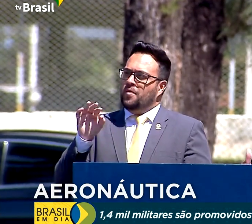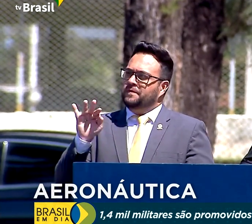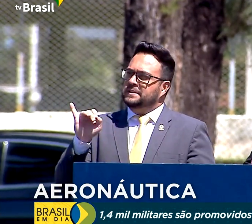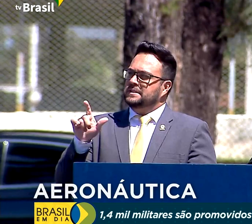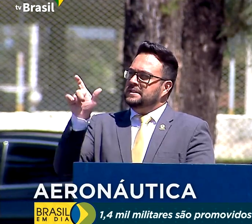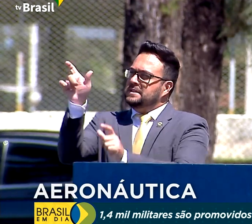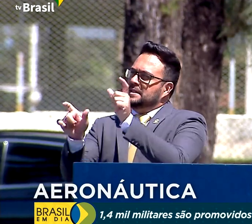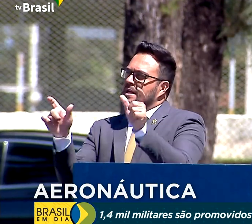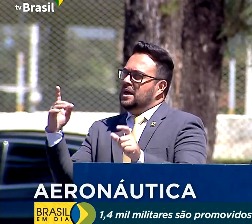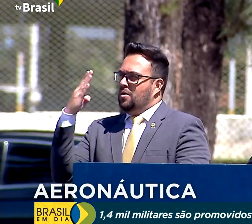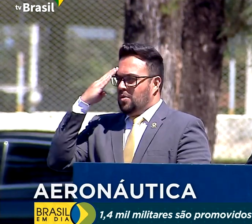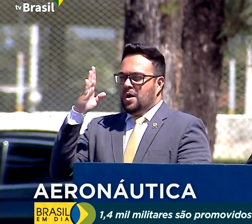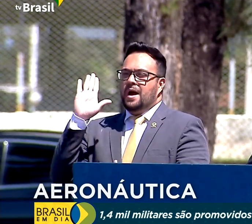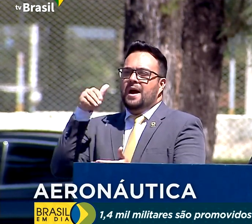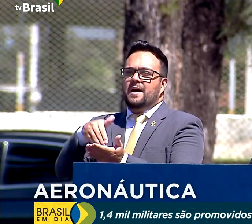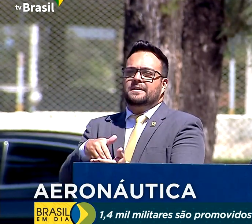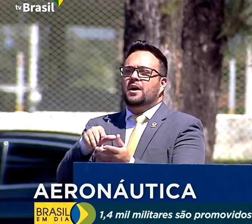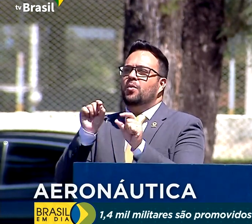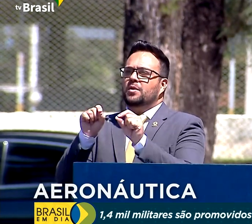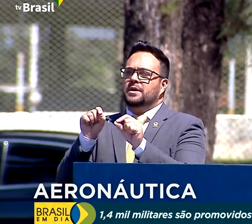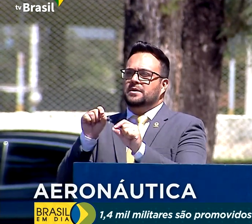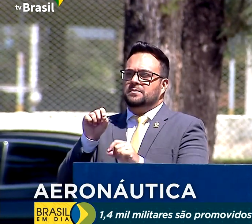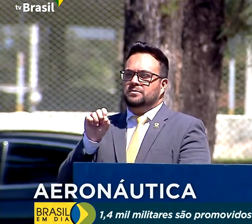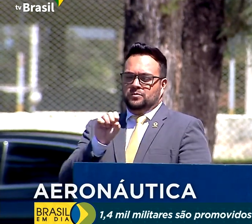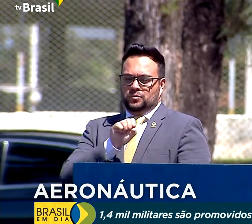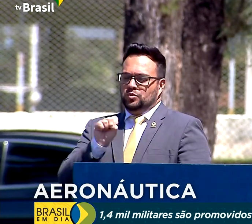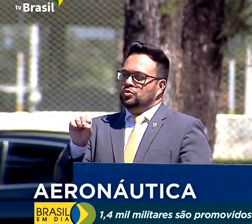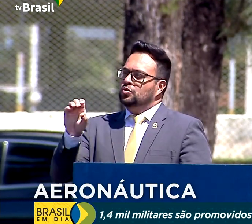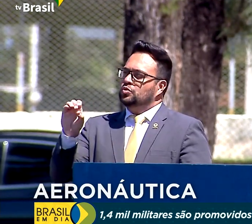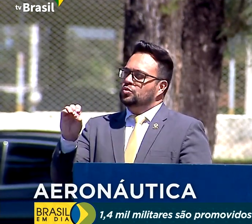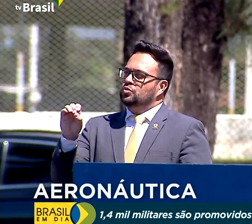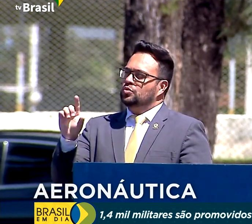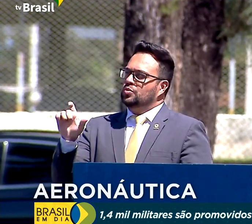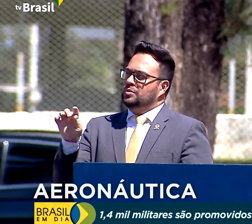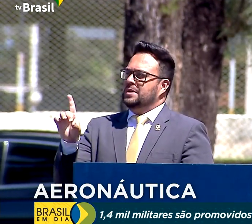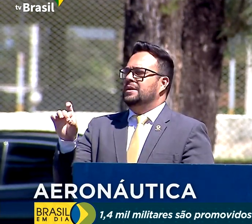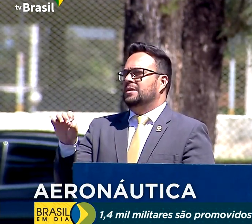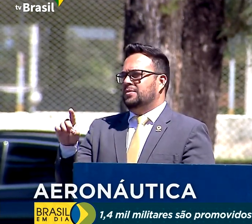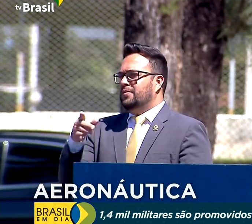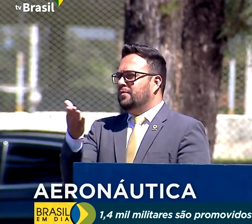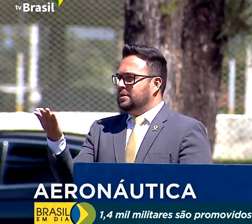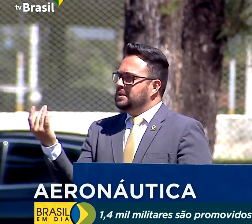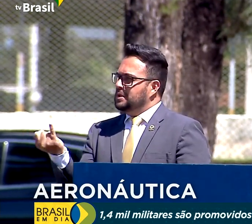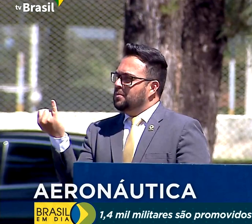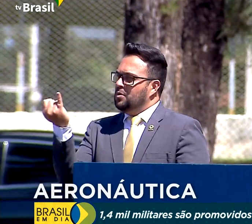a ponta final da linha, os soldados. Então vocês são importantes para nós, prestam